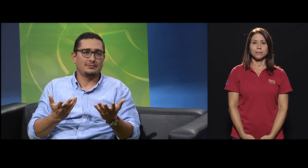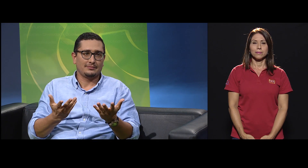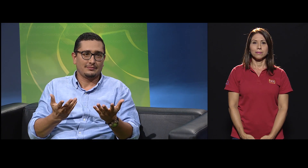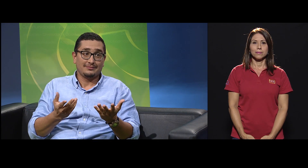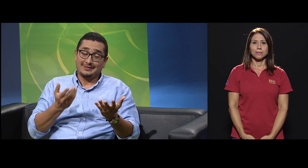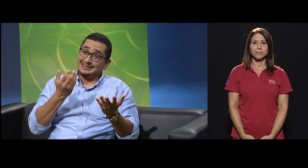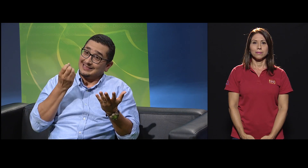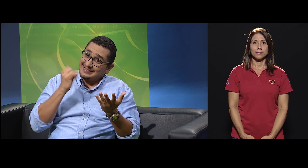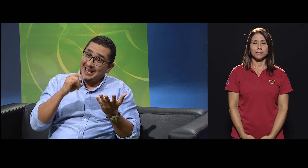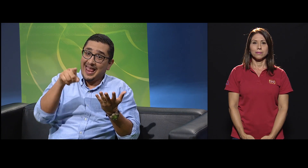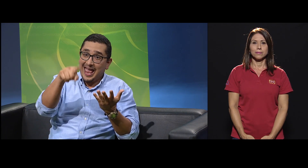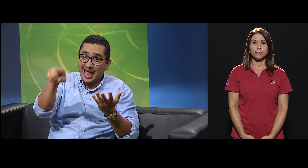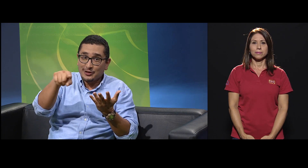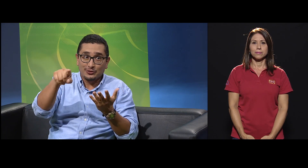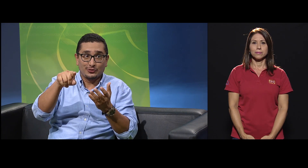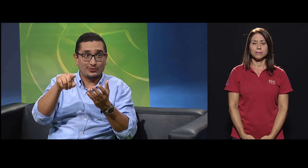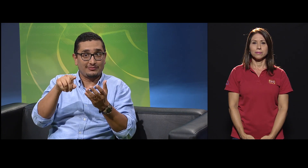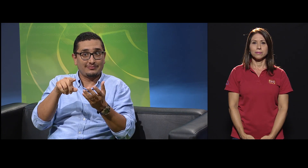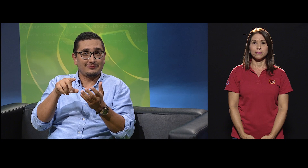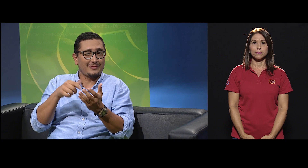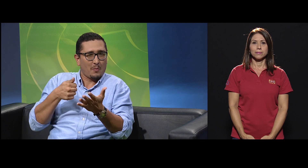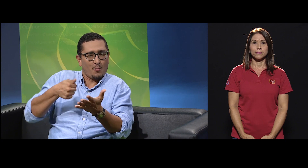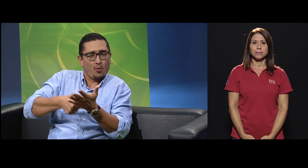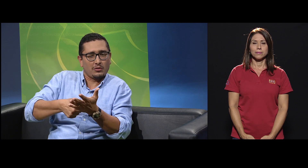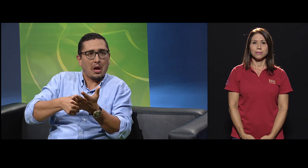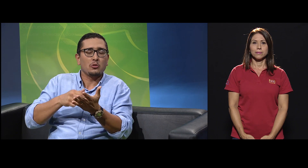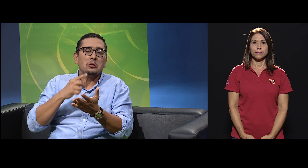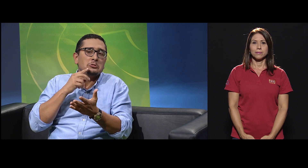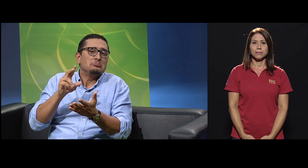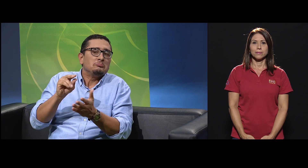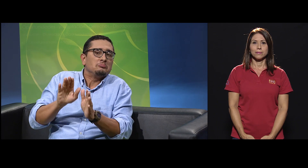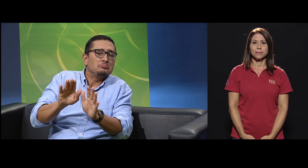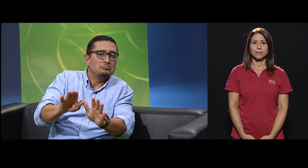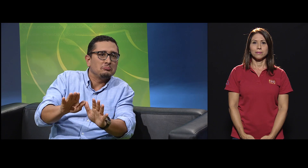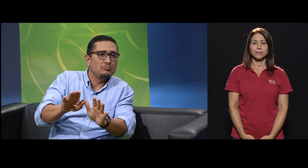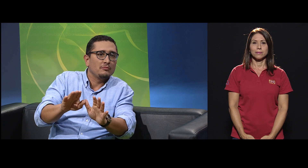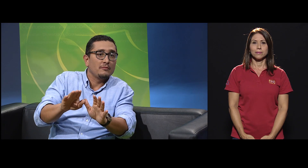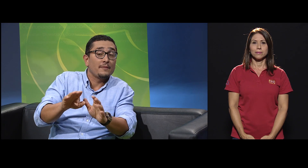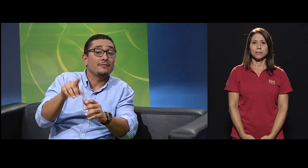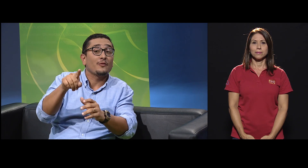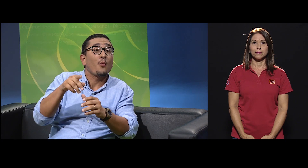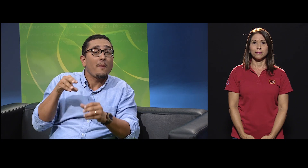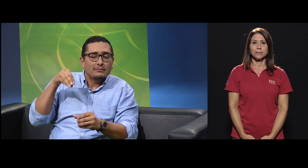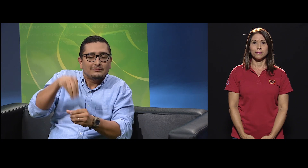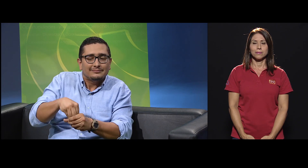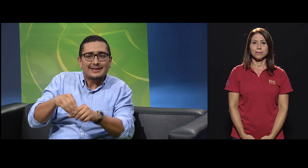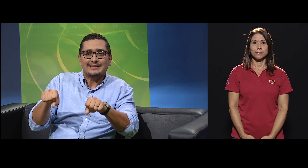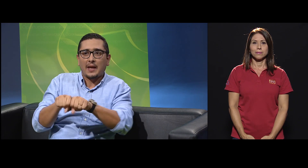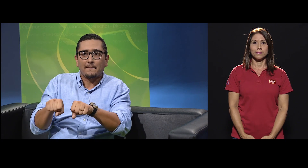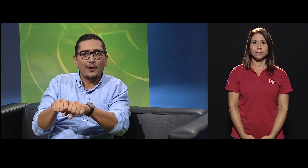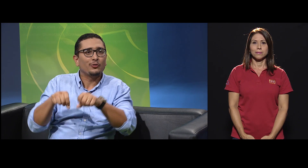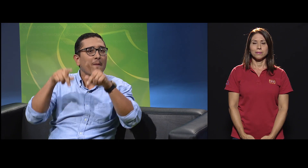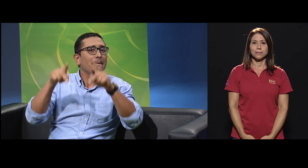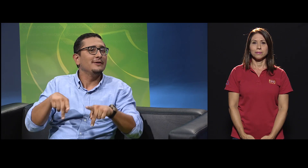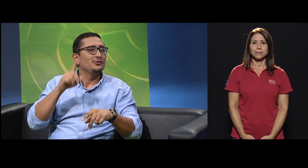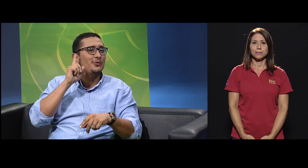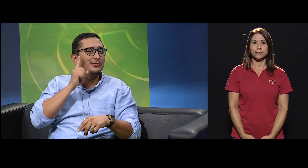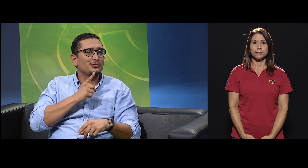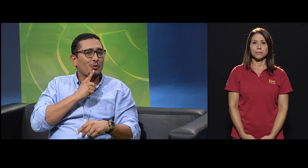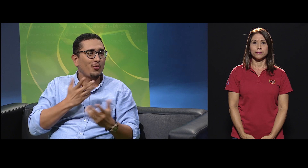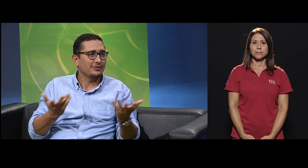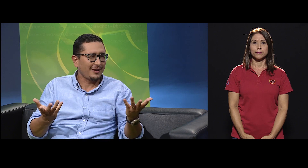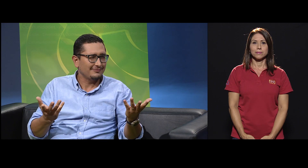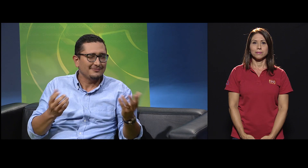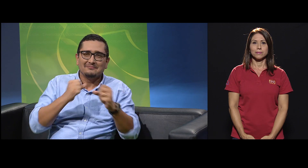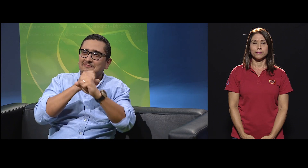personas sordas y entonces no entienden la situación. Para ellos, qué sé yo, ellos votaron como que lo dejaron ahí